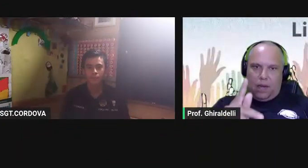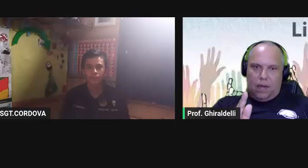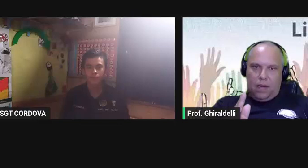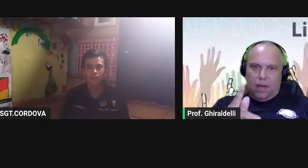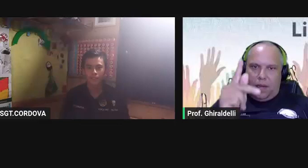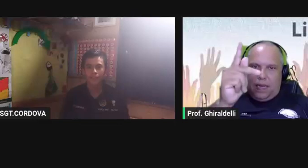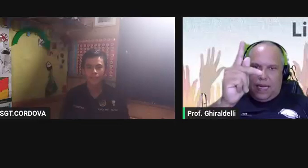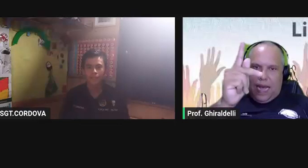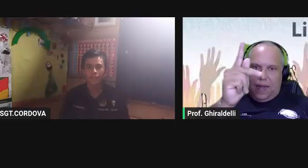Ok? K.